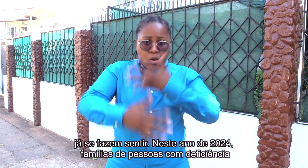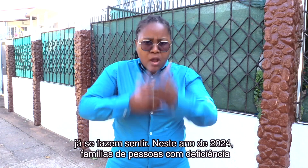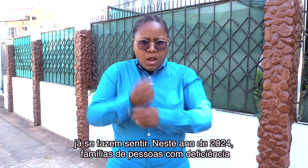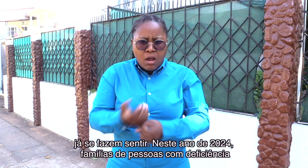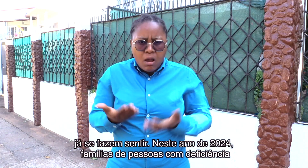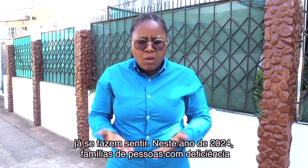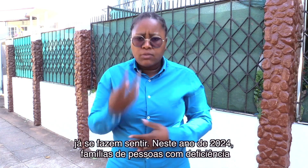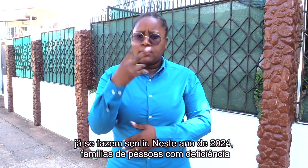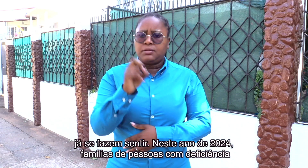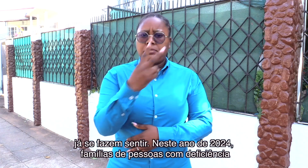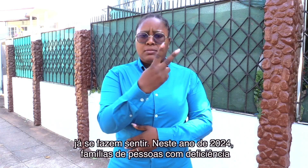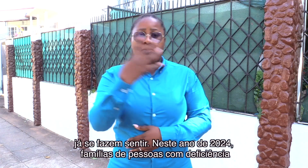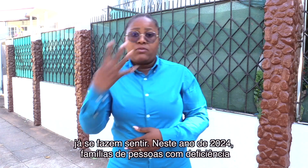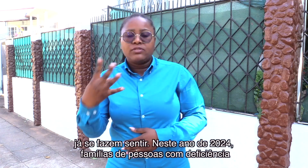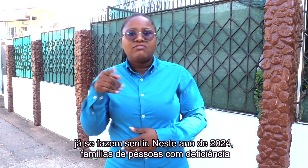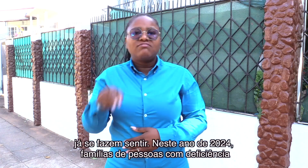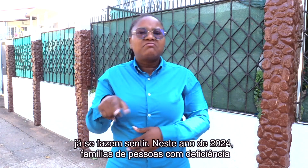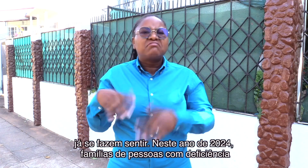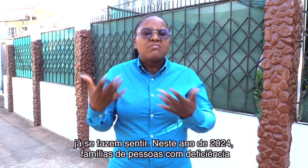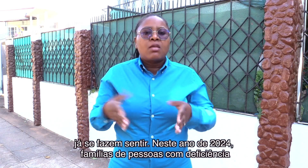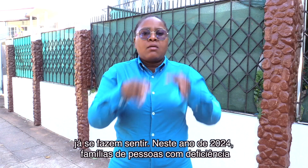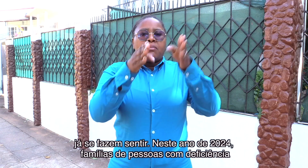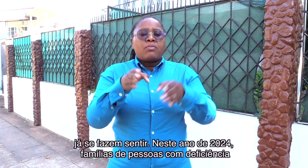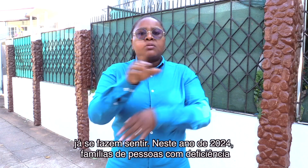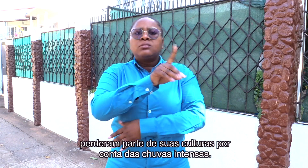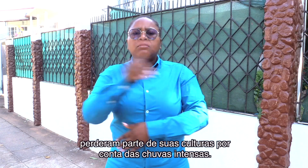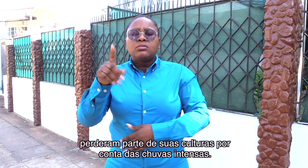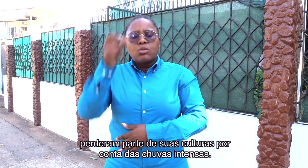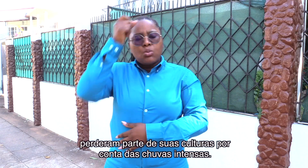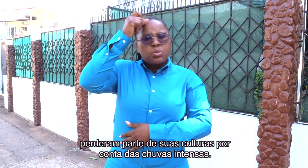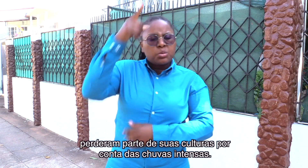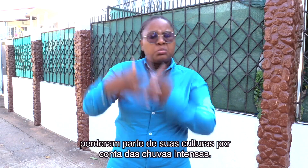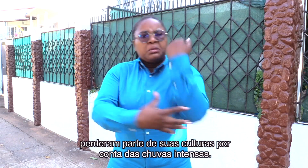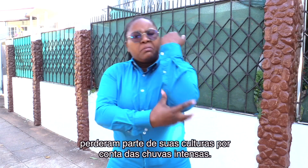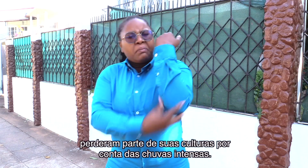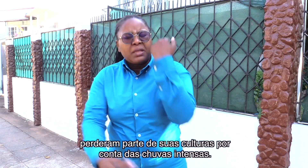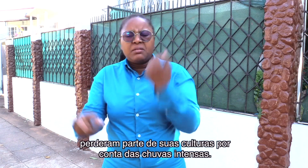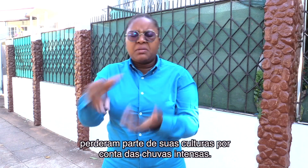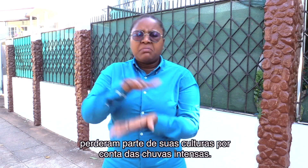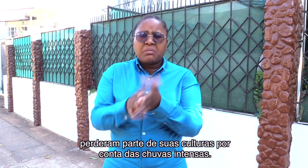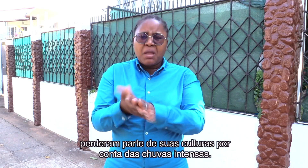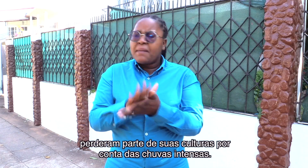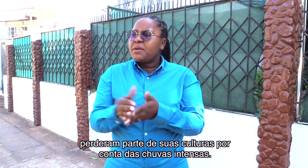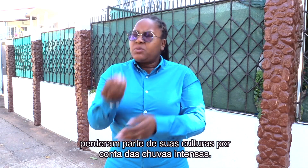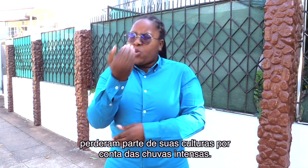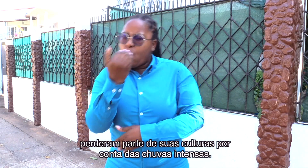de 2024, famílias de pessoas com deficiência perderam parte das suas culturas por conta das chuvas